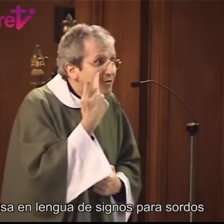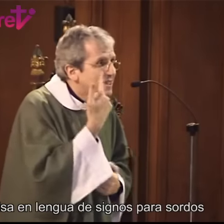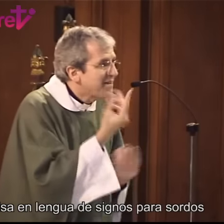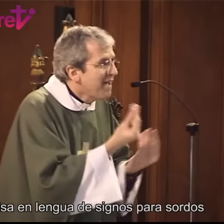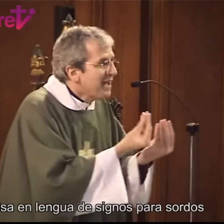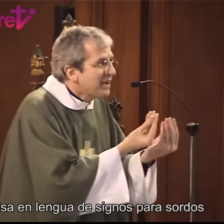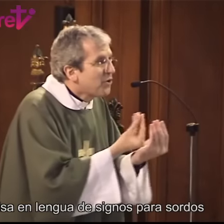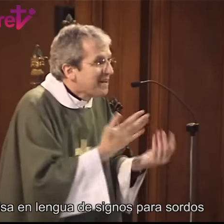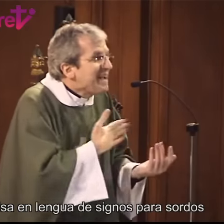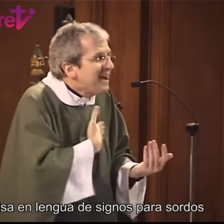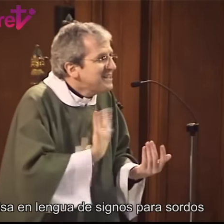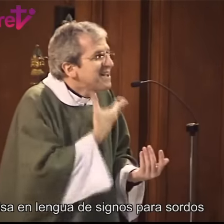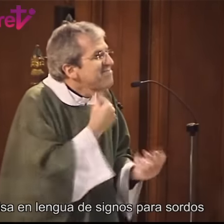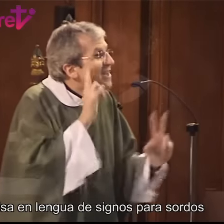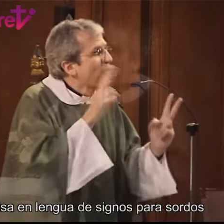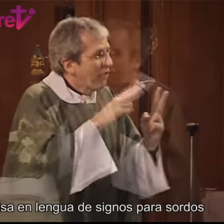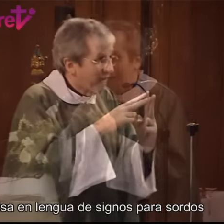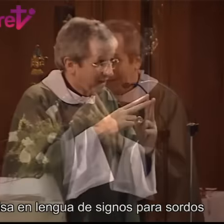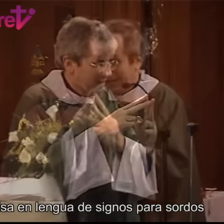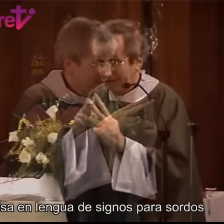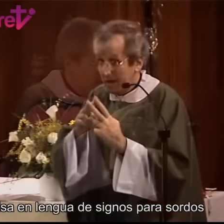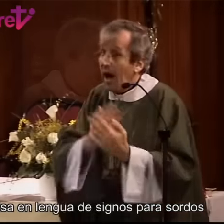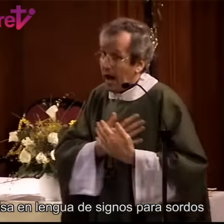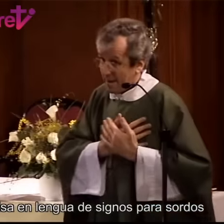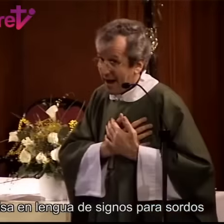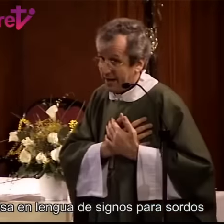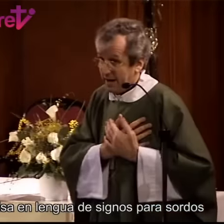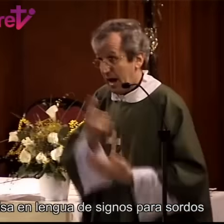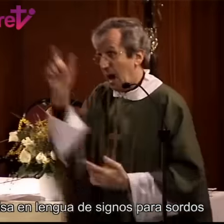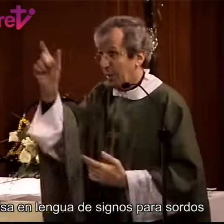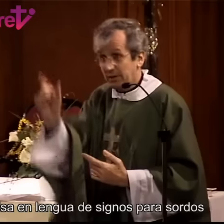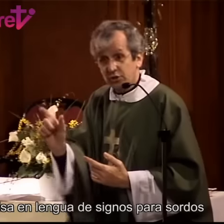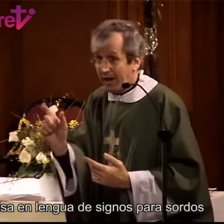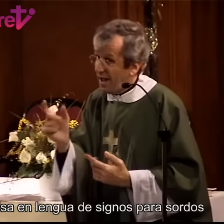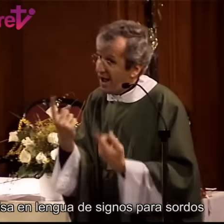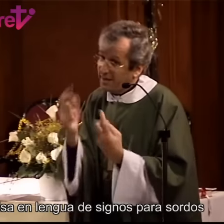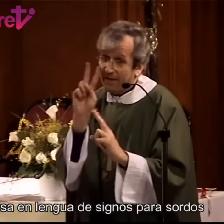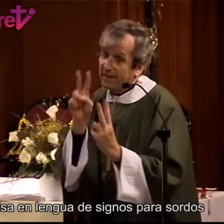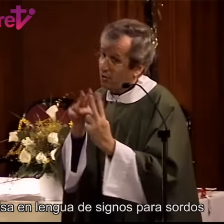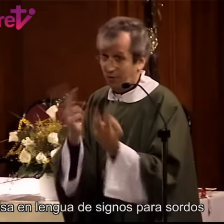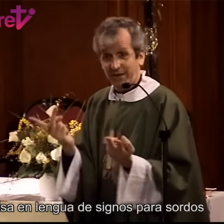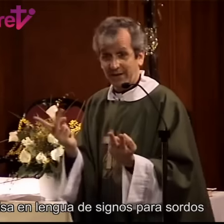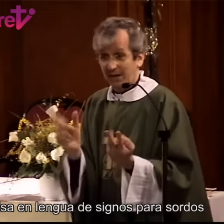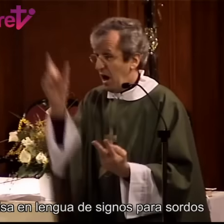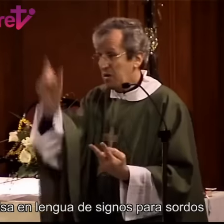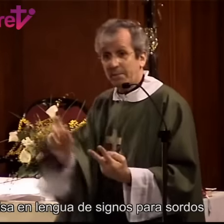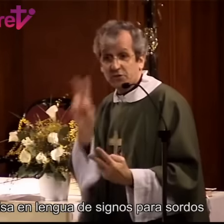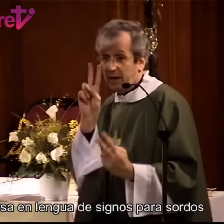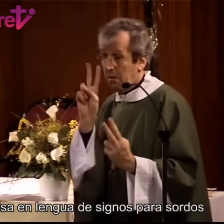decir, con ganas de conocerle, amar. A una persona hace falta conocerle. A una persona que